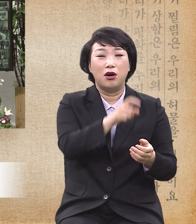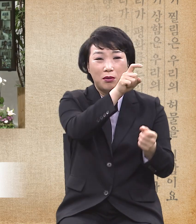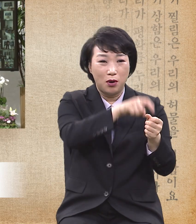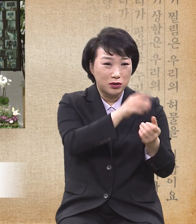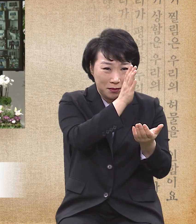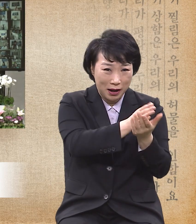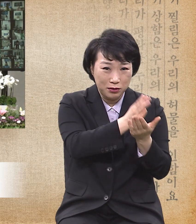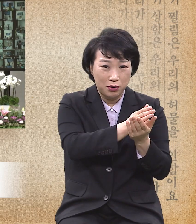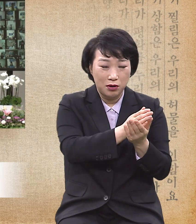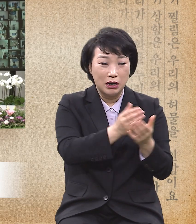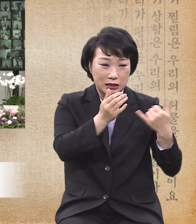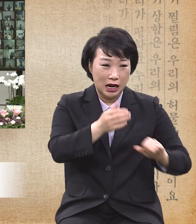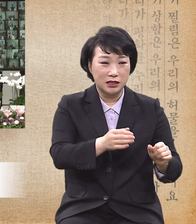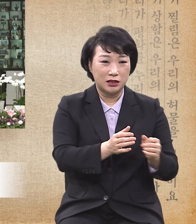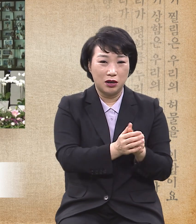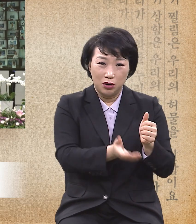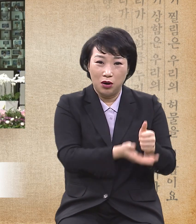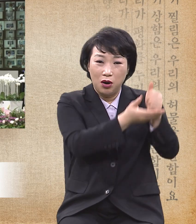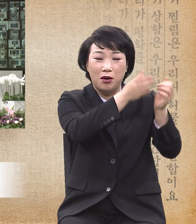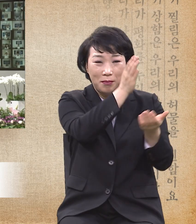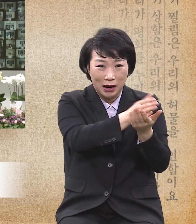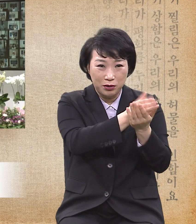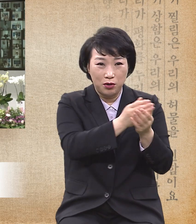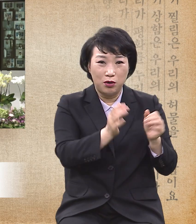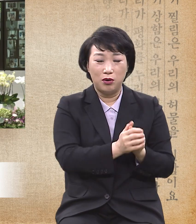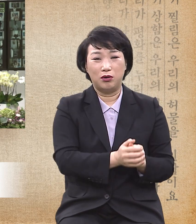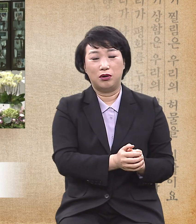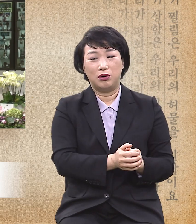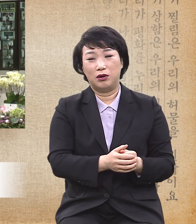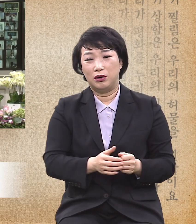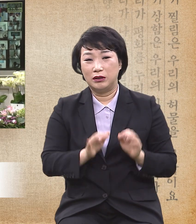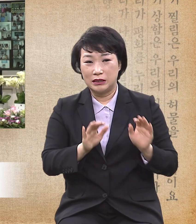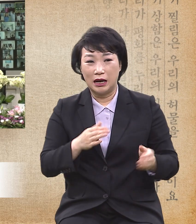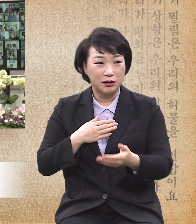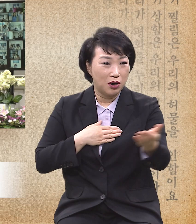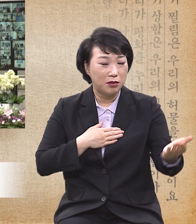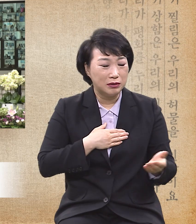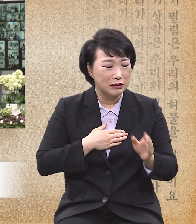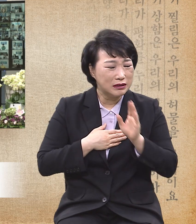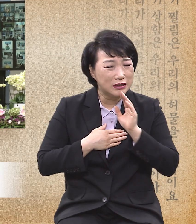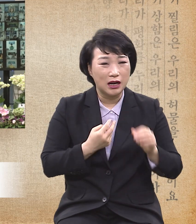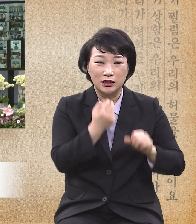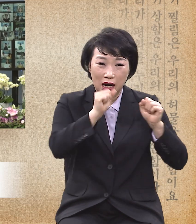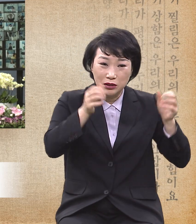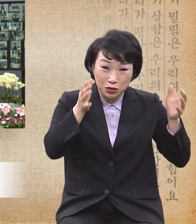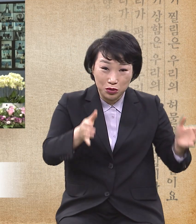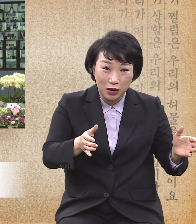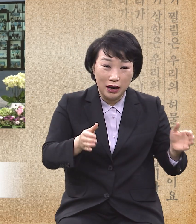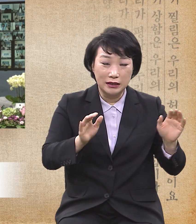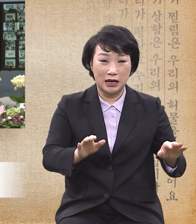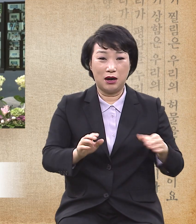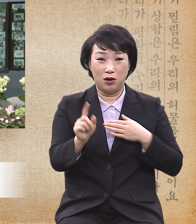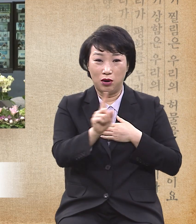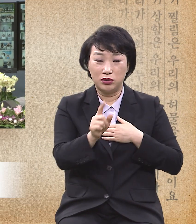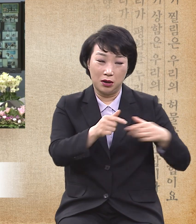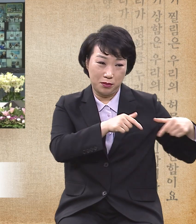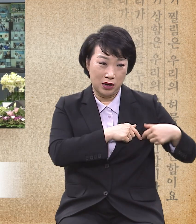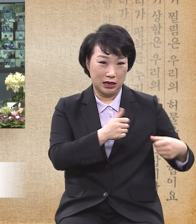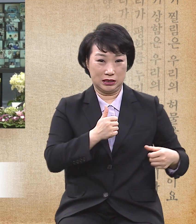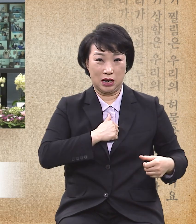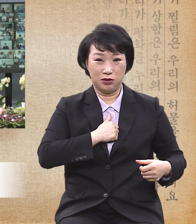않게 하시고 자식이 우상이 되지 않게 하시고 여러분들이요 정말로 이 땅에 사는 동안 어떤